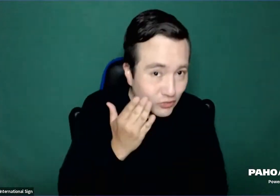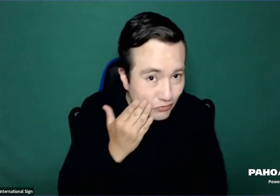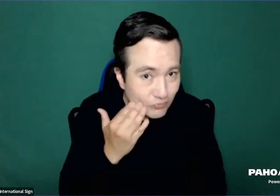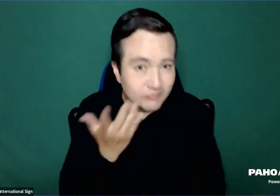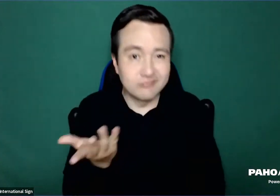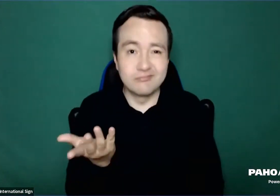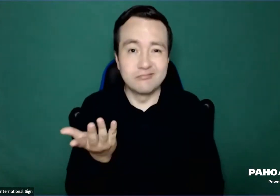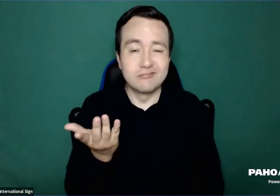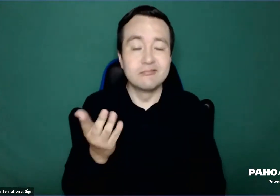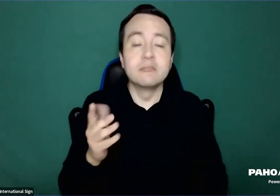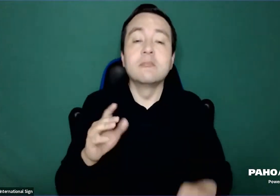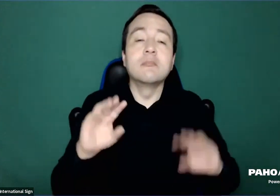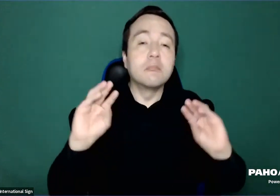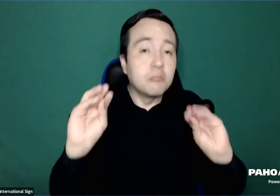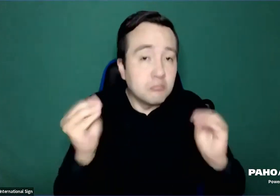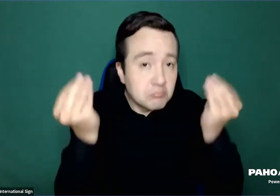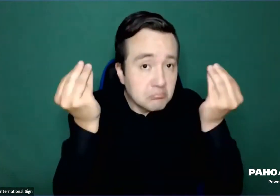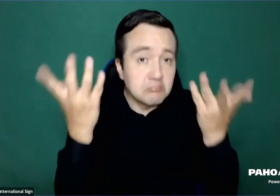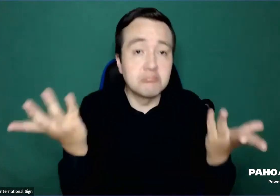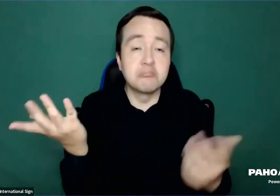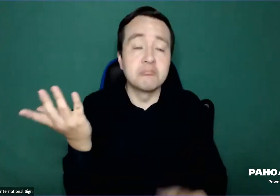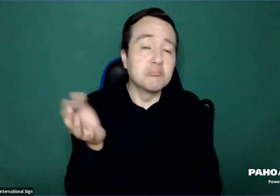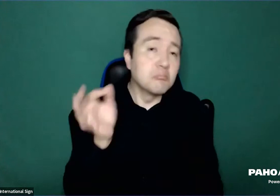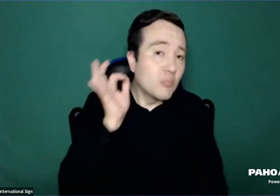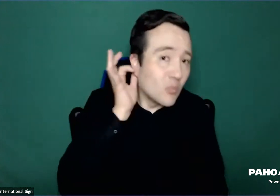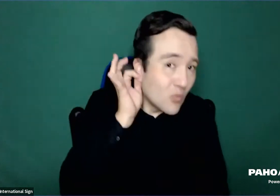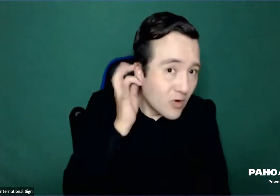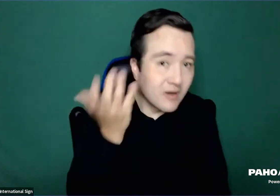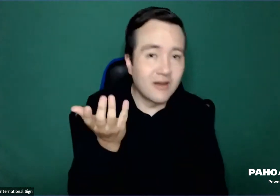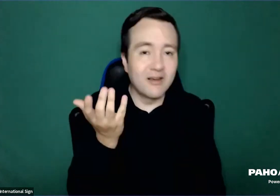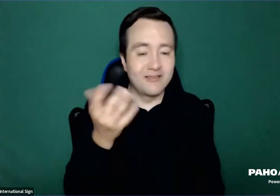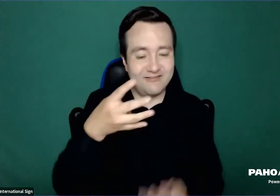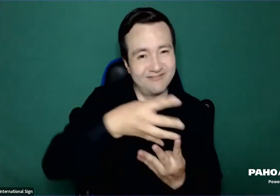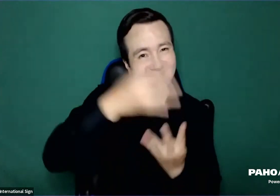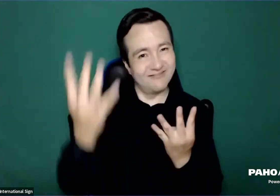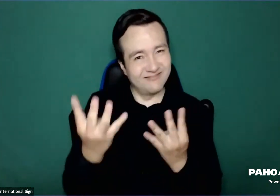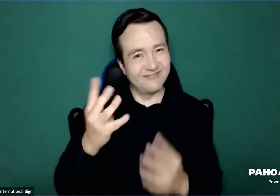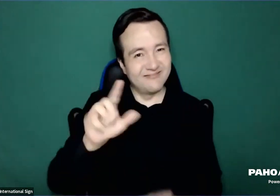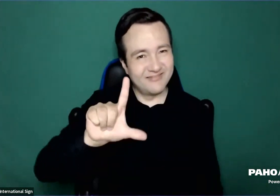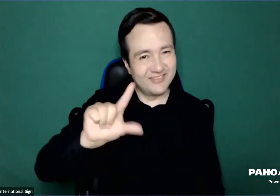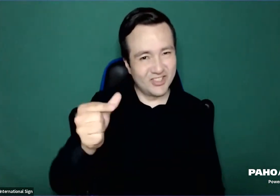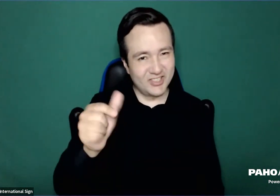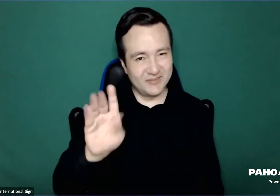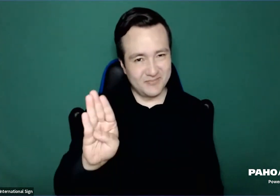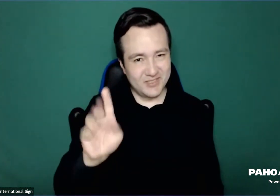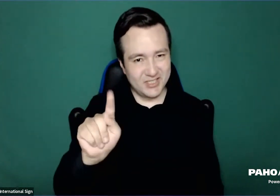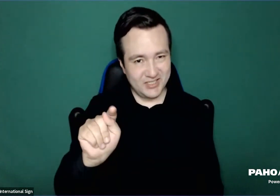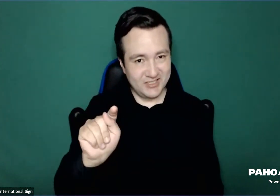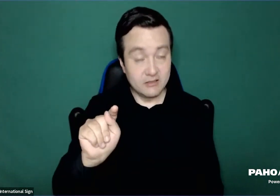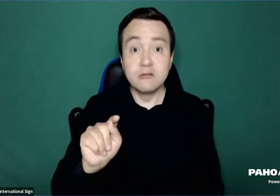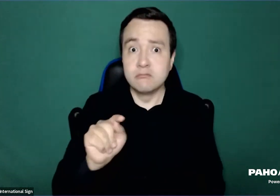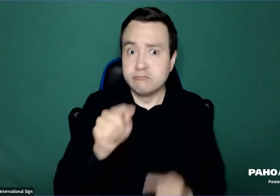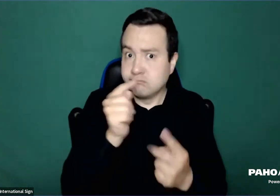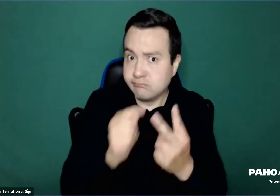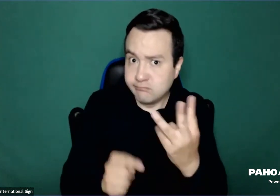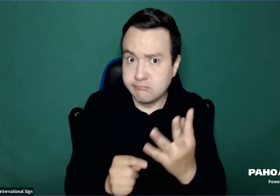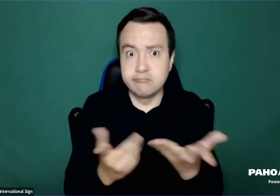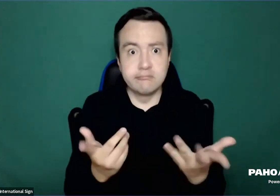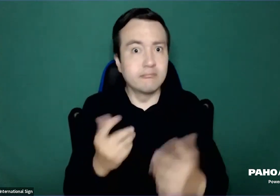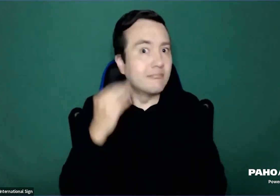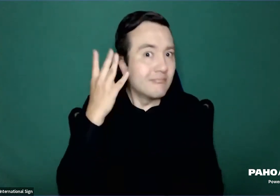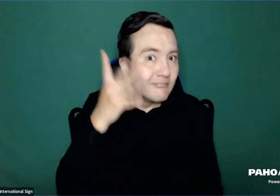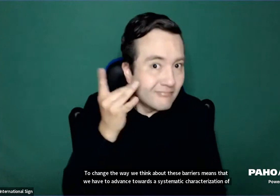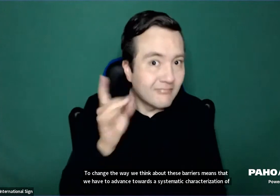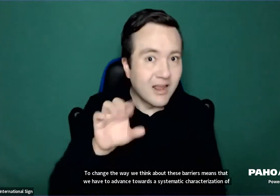e pessoas LGBT, entre outros. E implica também alentar um desenho de políticas que tenha muito